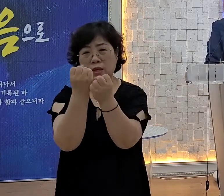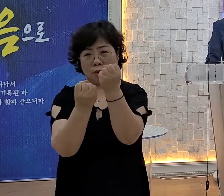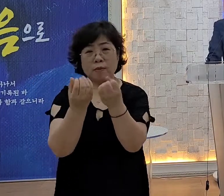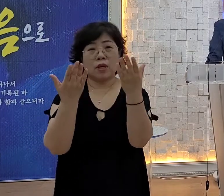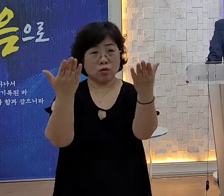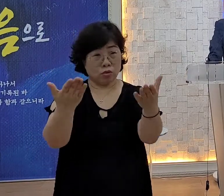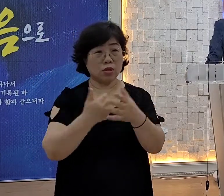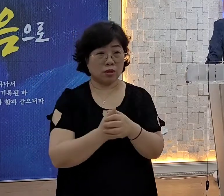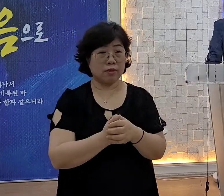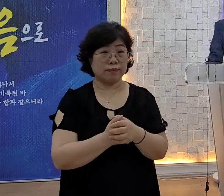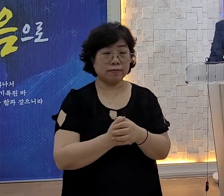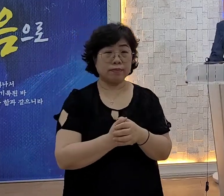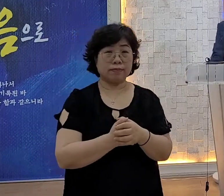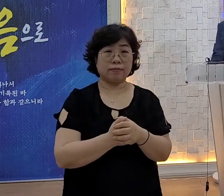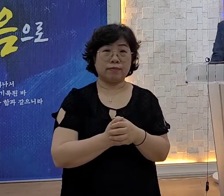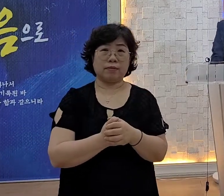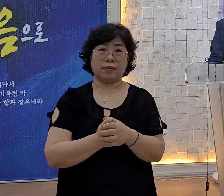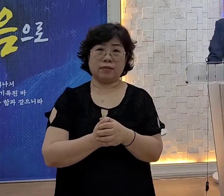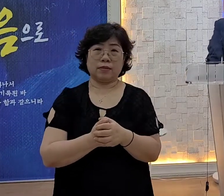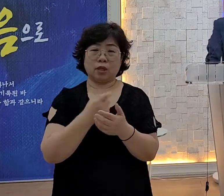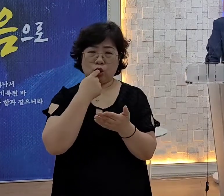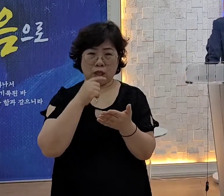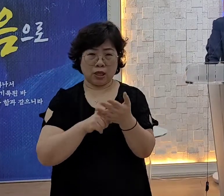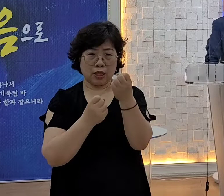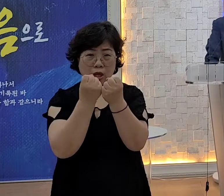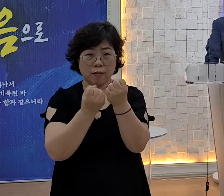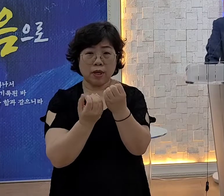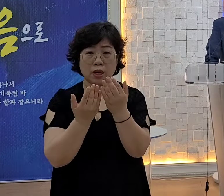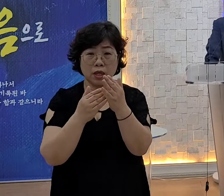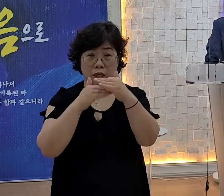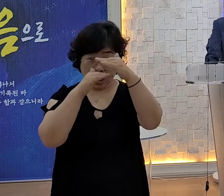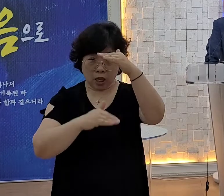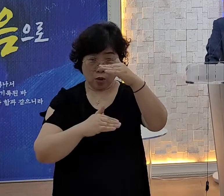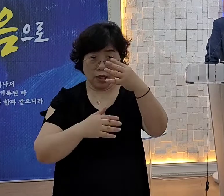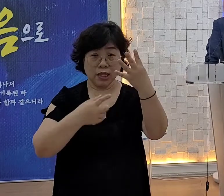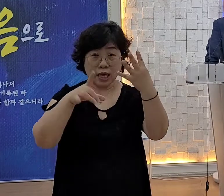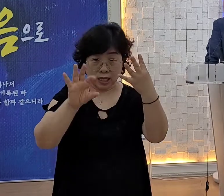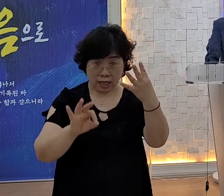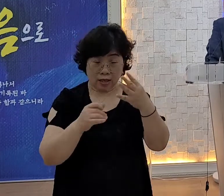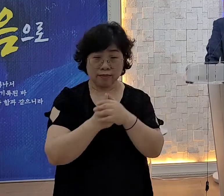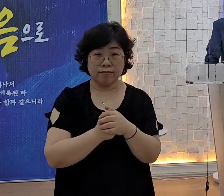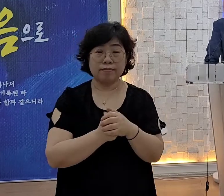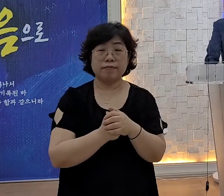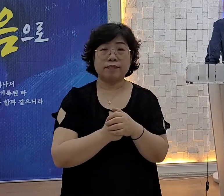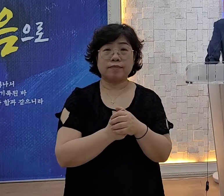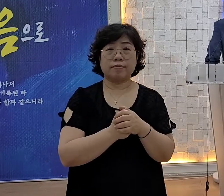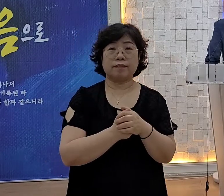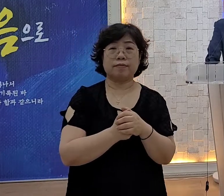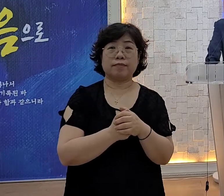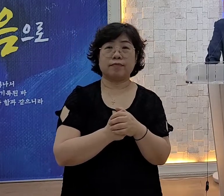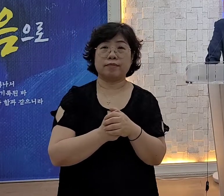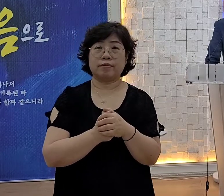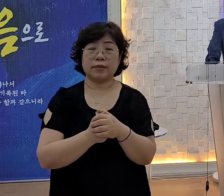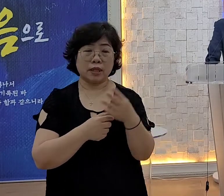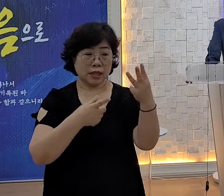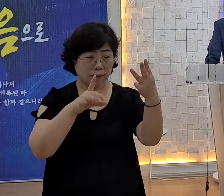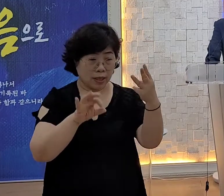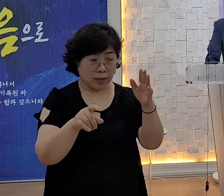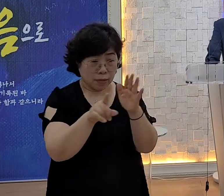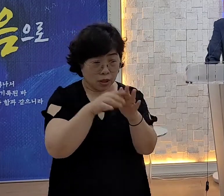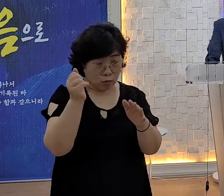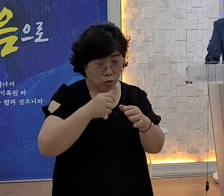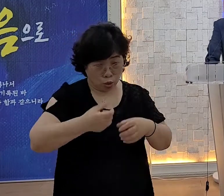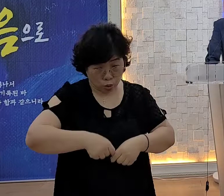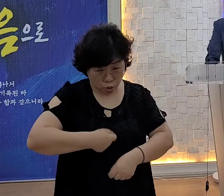그 얘기를 쉽게 이제 풀어주고 있는 이야기다. 이렇게 생각하시면 됩니다. 첫 번째 그 예가 뭐냐면 오늘 이